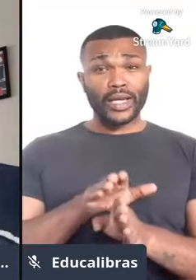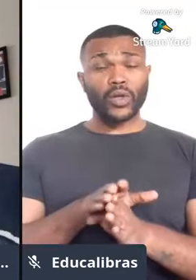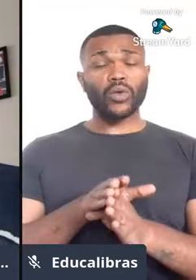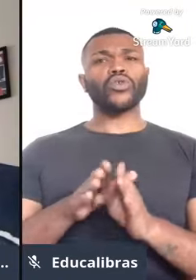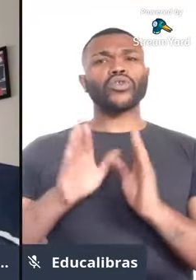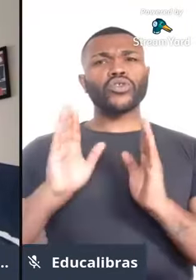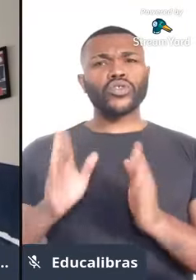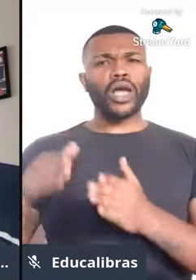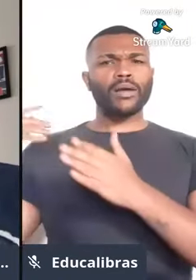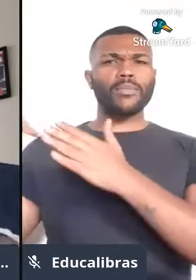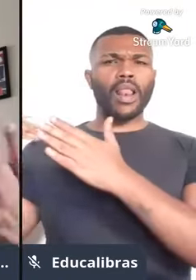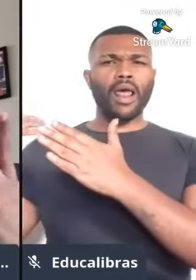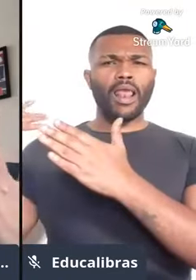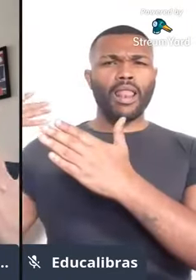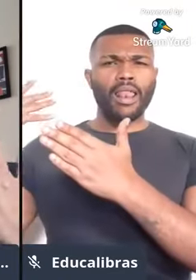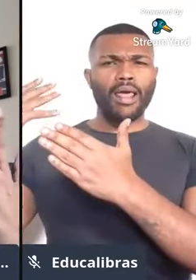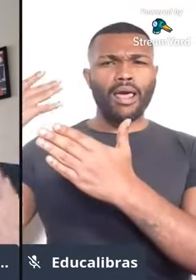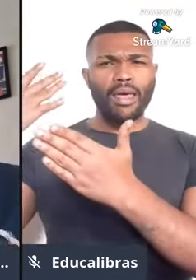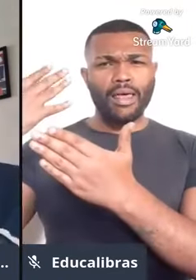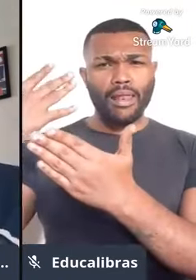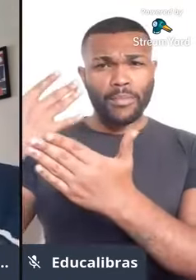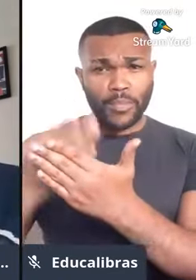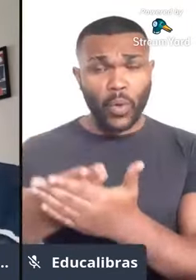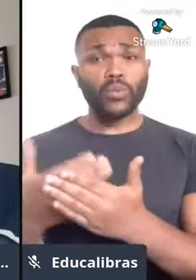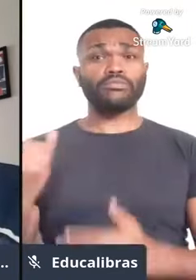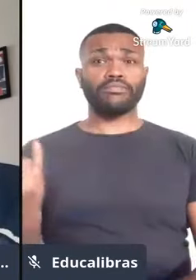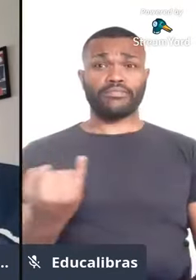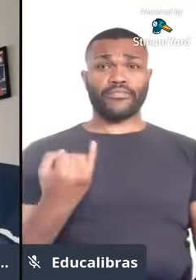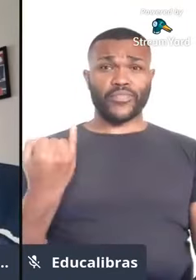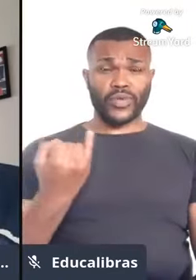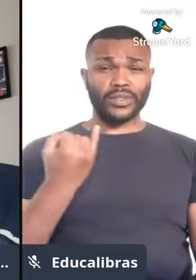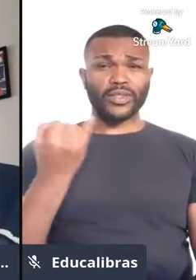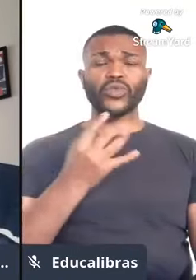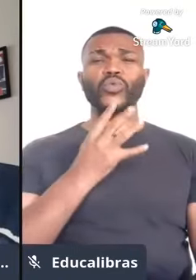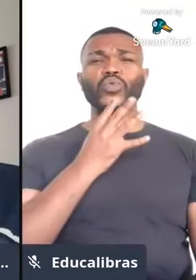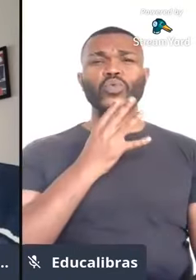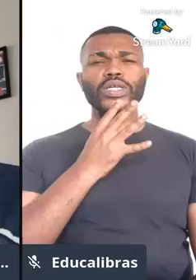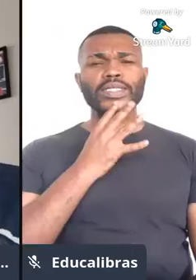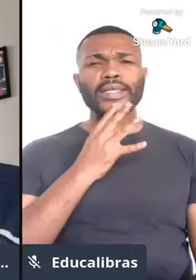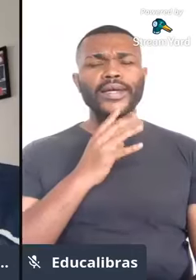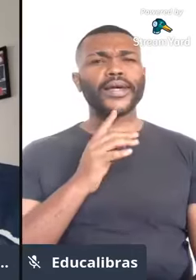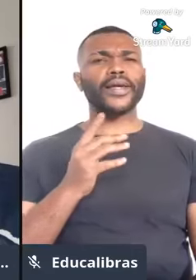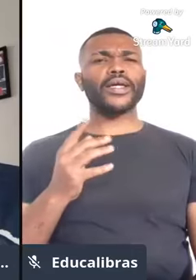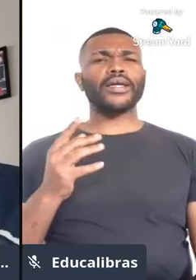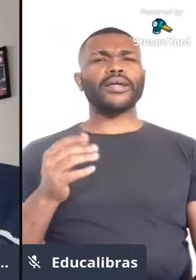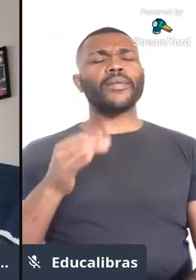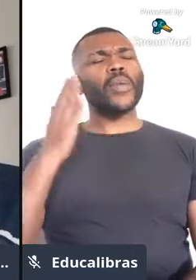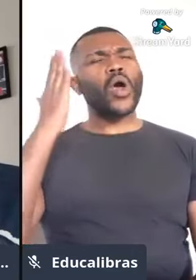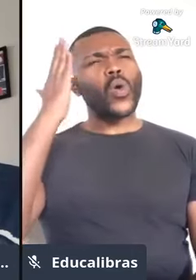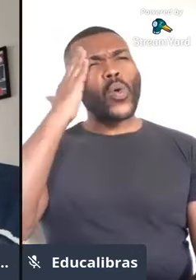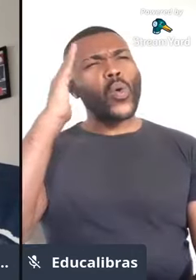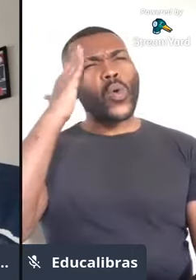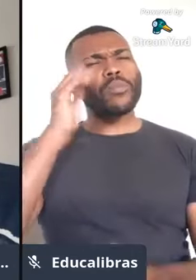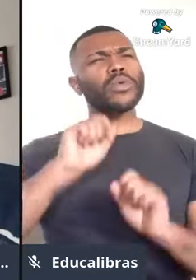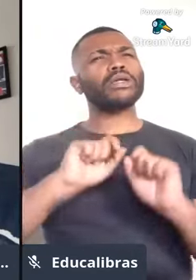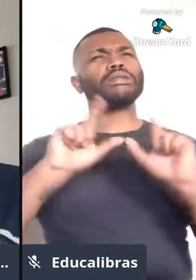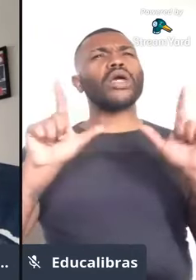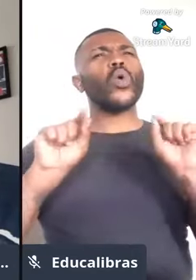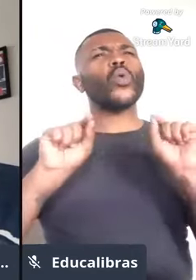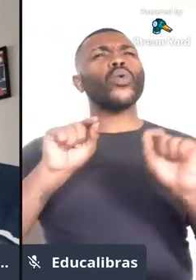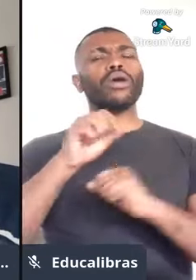um timeline, que é importante conhecer toda a trajetória para entender o que aconteceu nesses anos,